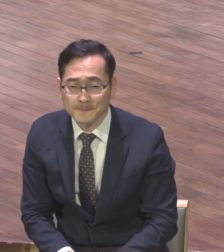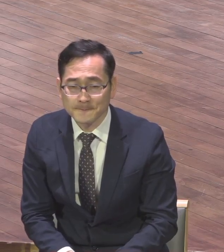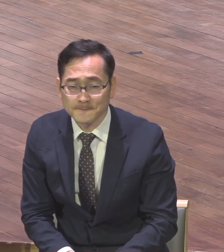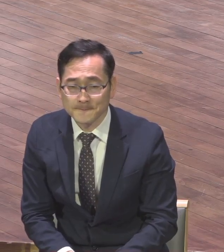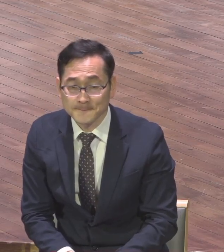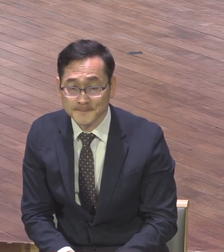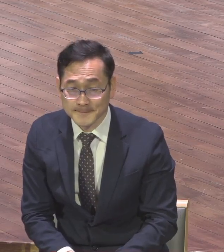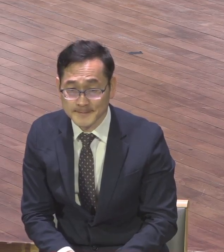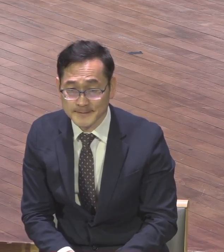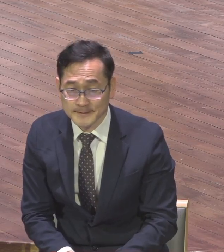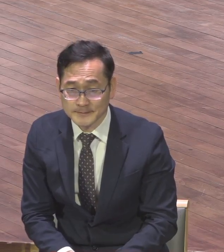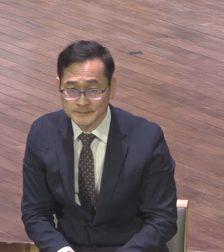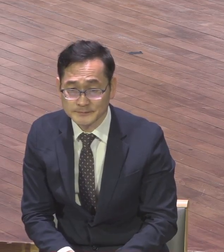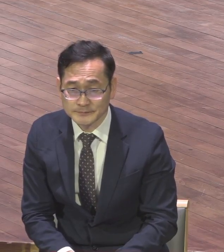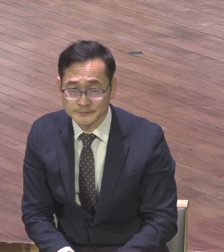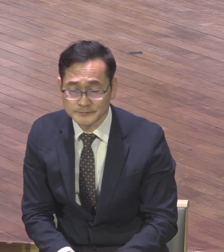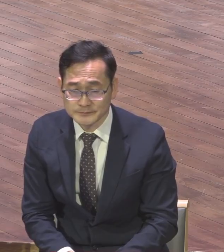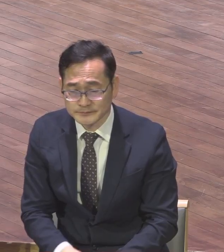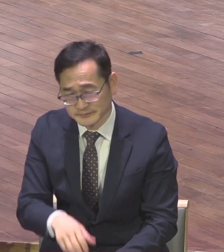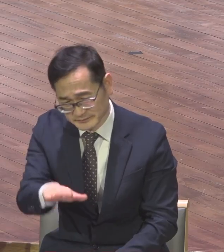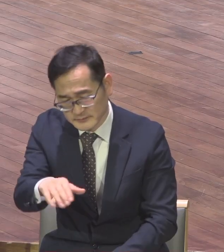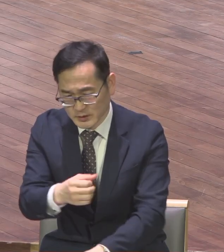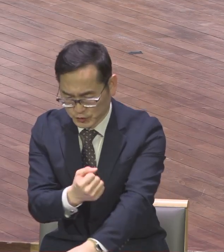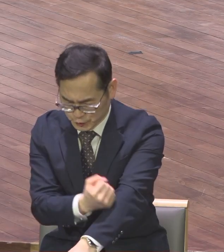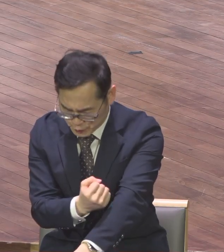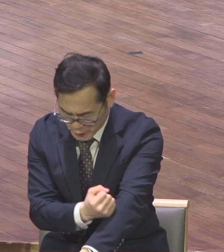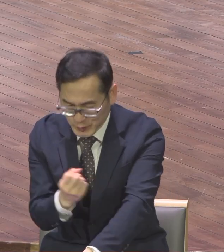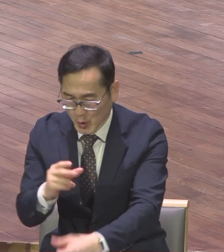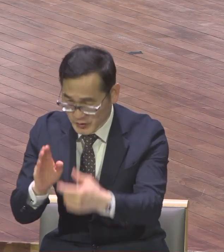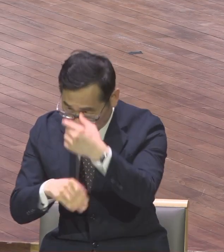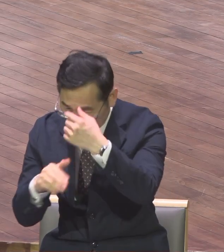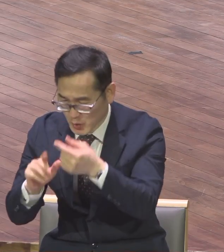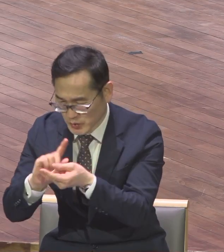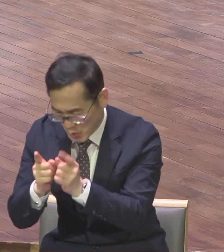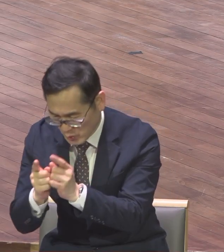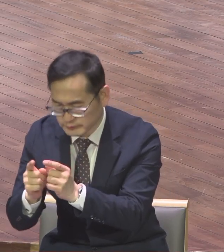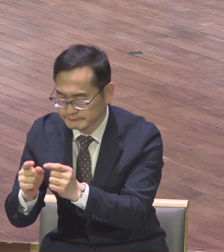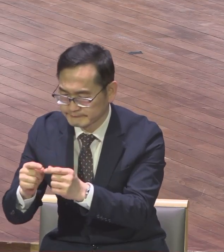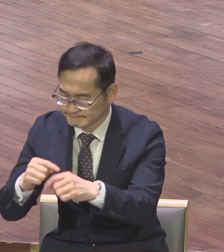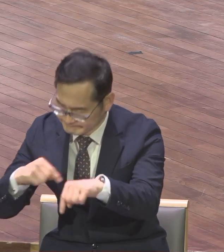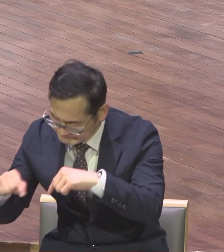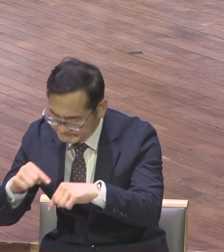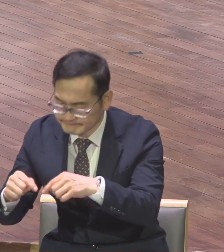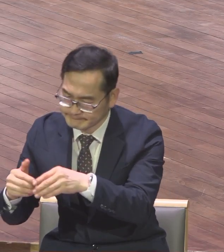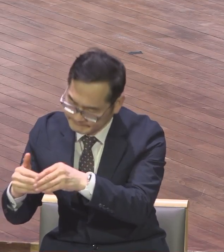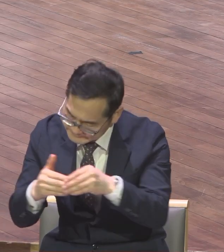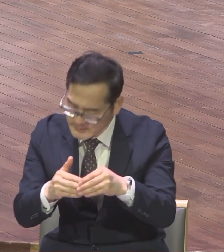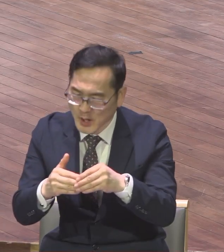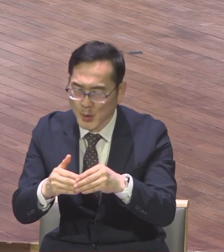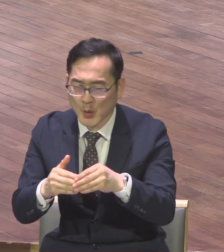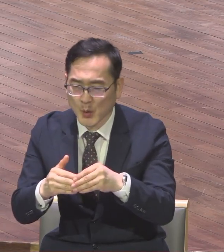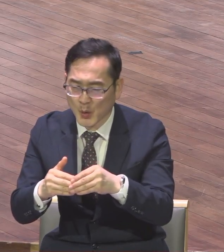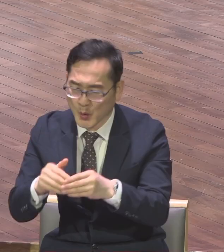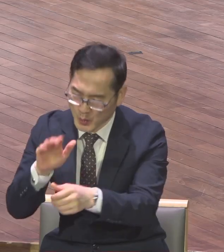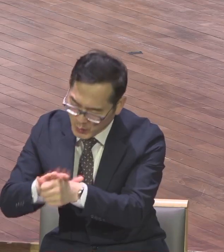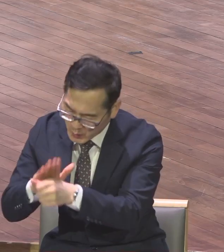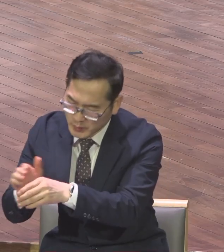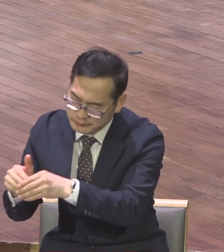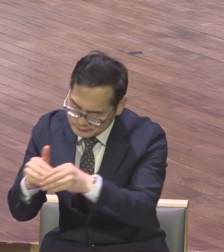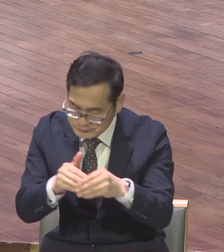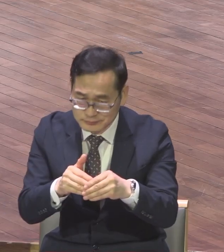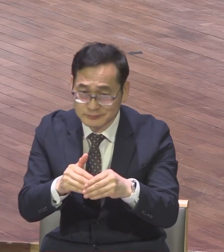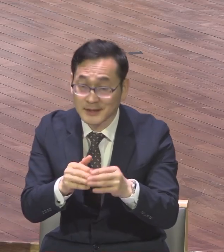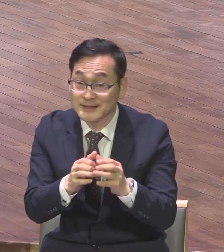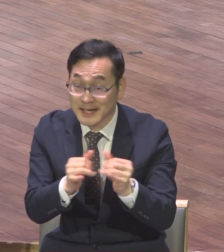본문의 교회 안에서 수고하고 성도를 다스리며 권하는 이 자들은 쉽게